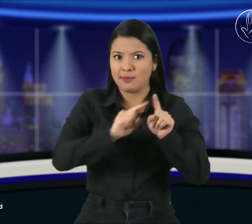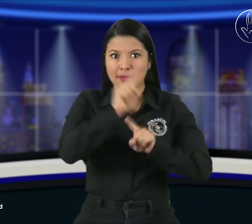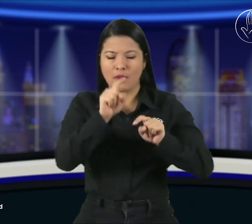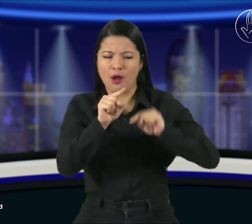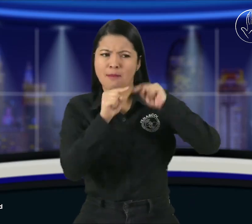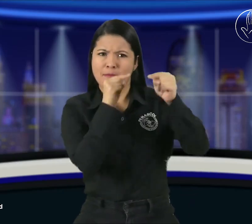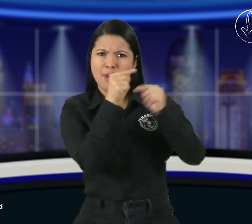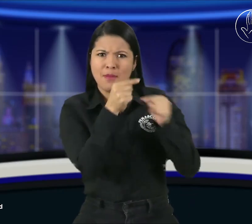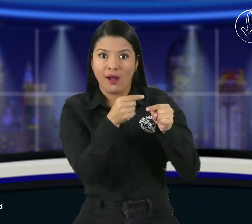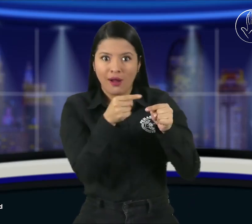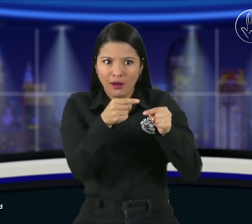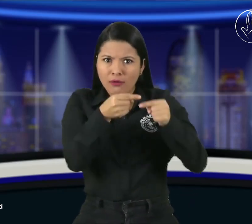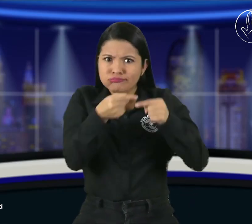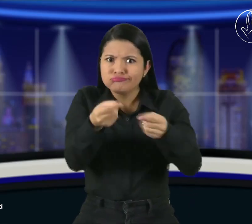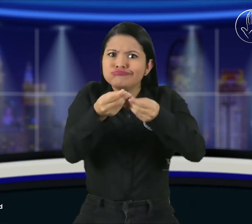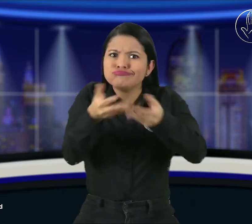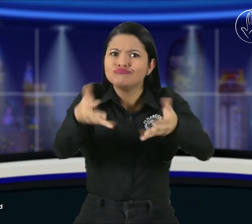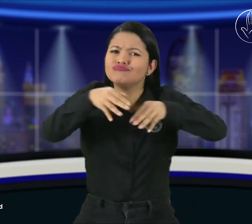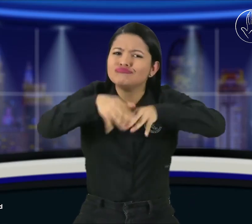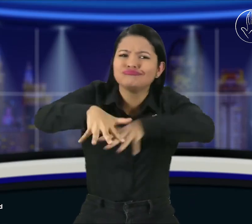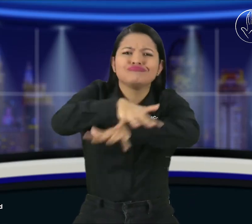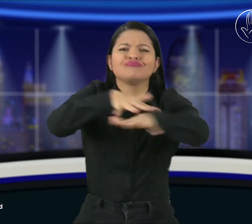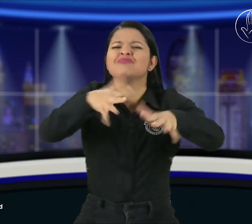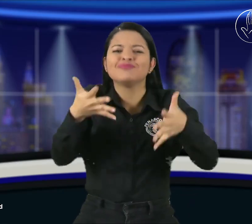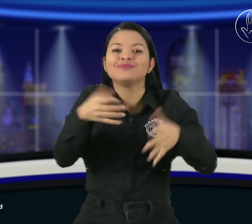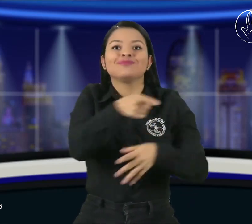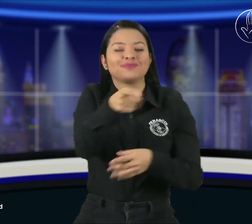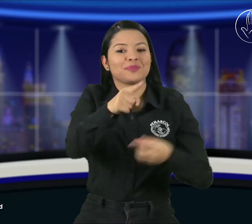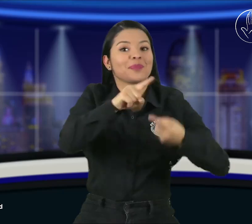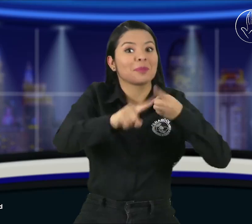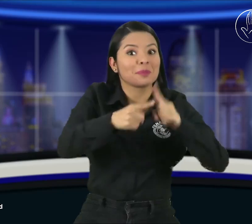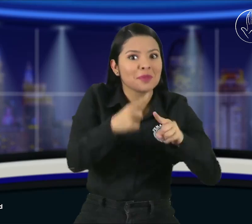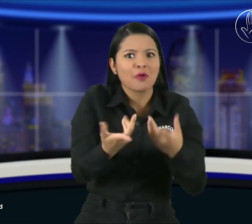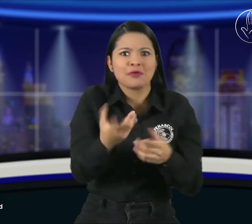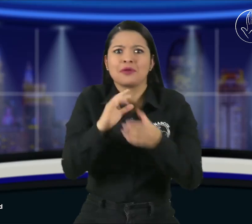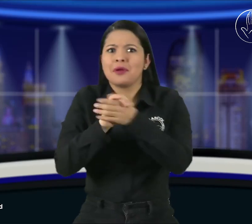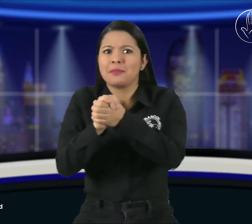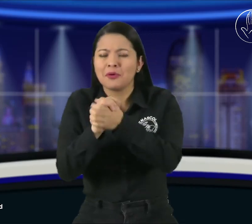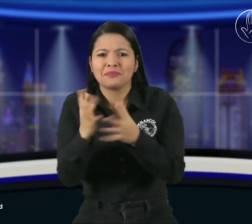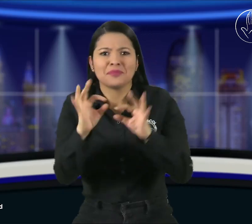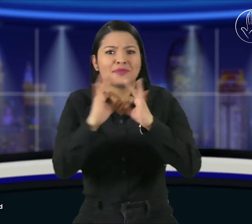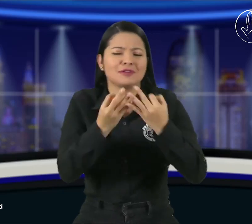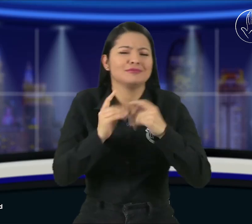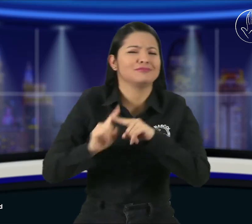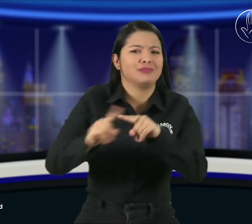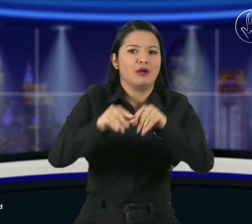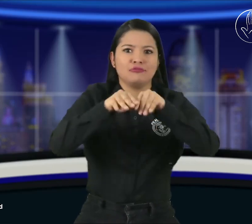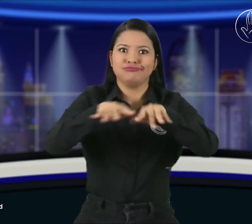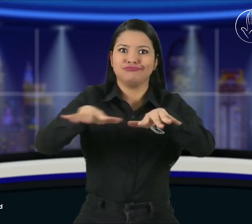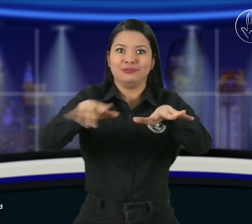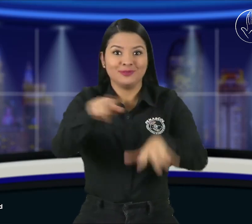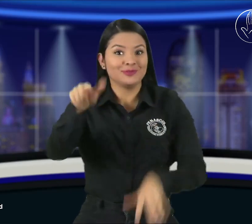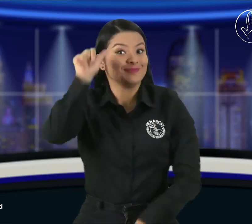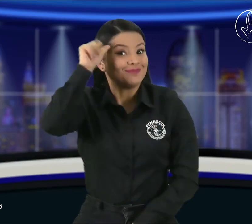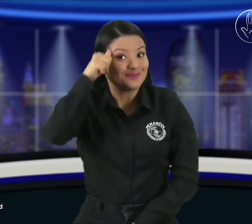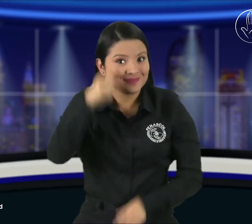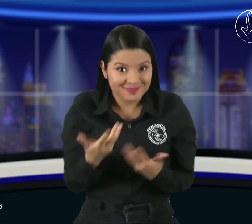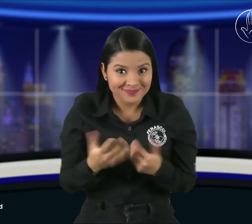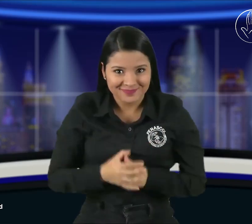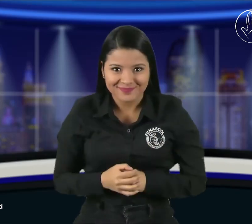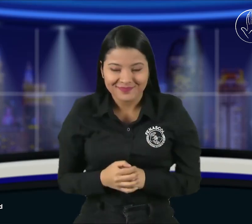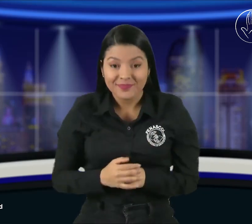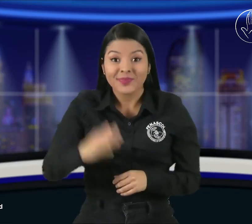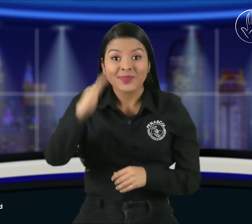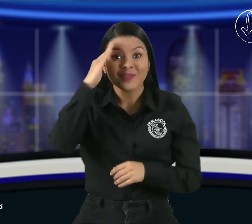ciudades, pueden dejarnos sus opiniones y también compartir esta publicación con sus amigos